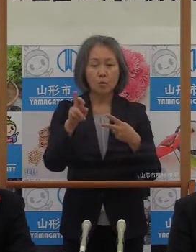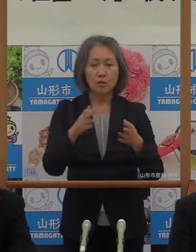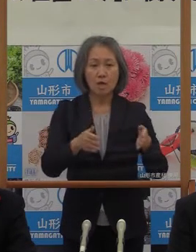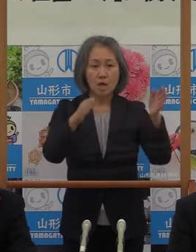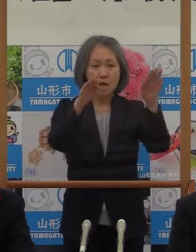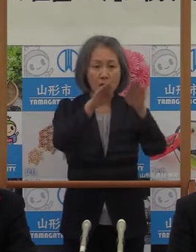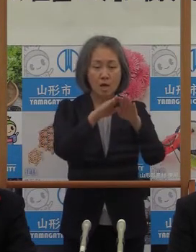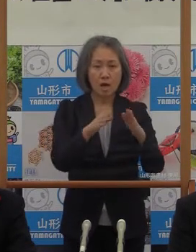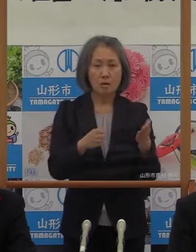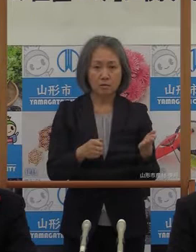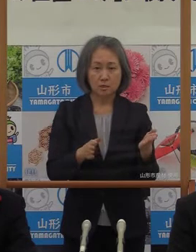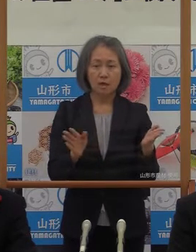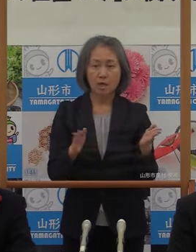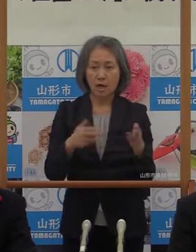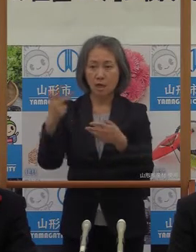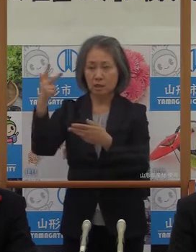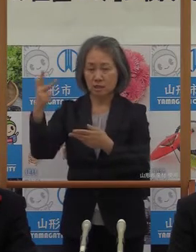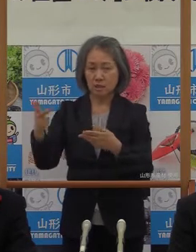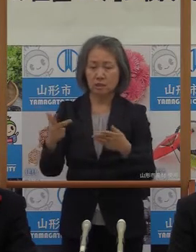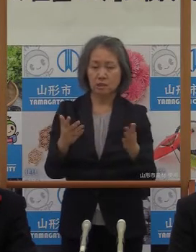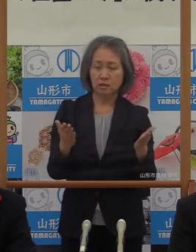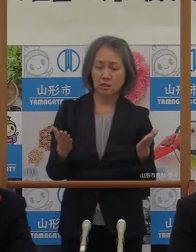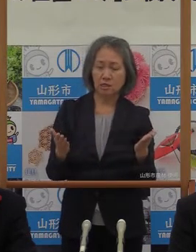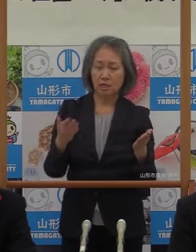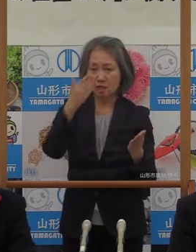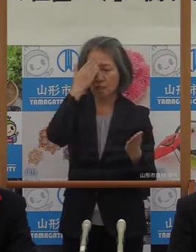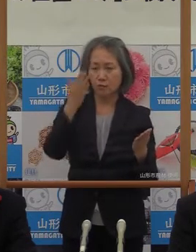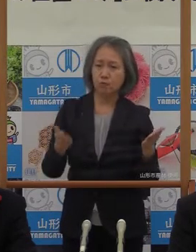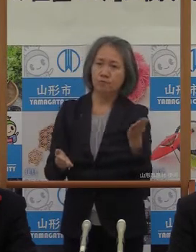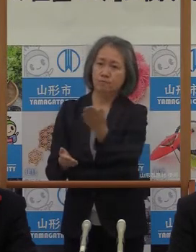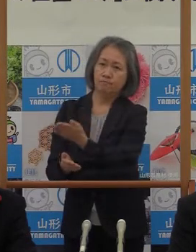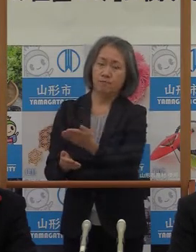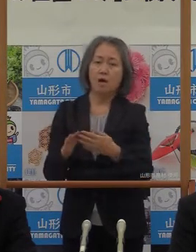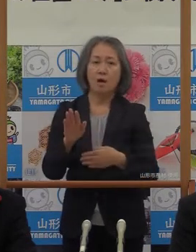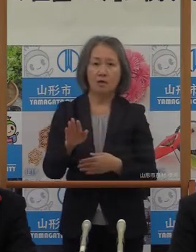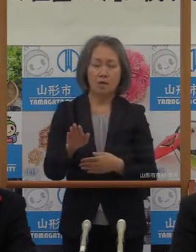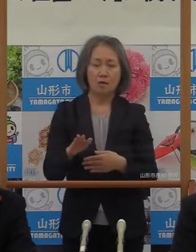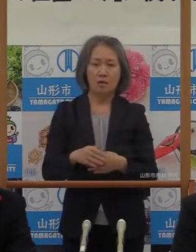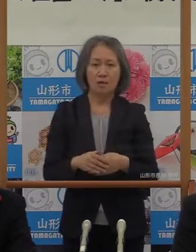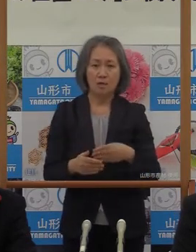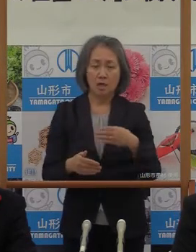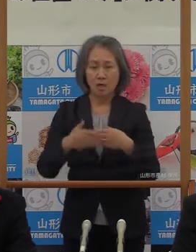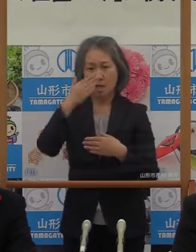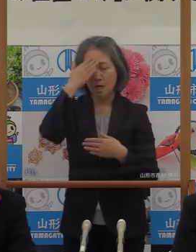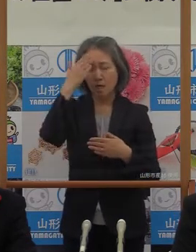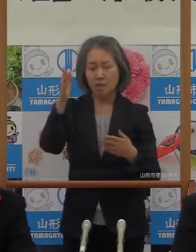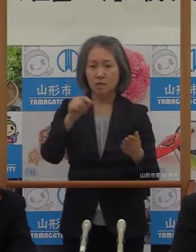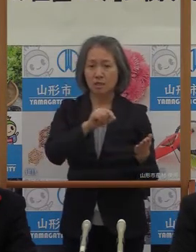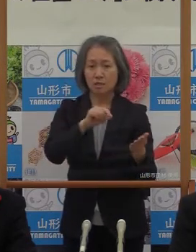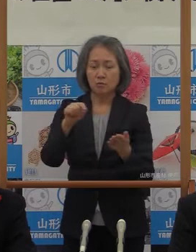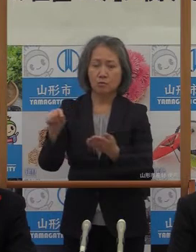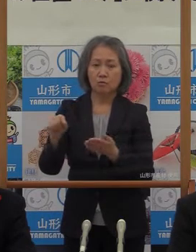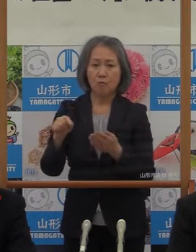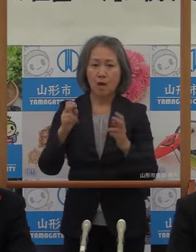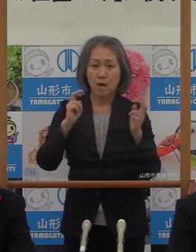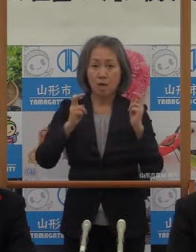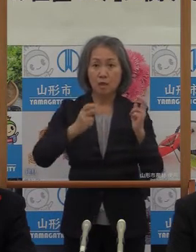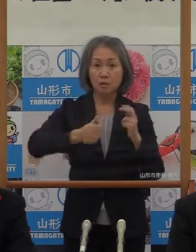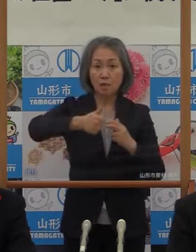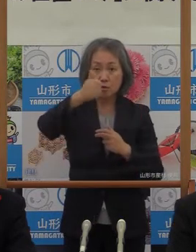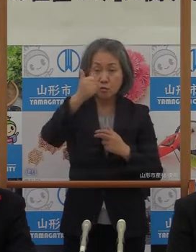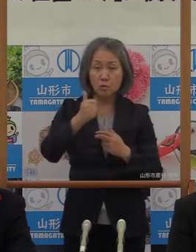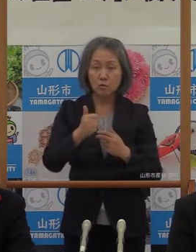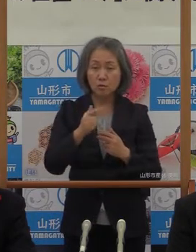から市側に寄付の申し出があったということです。これ寄付の申し出されたのは社長がという認識でよろしかったで